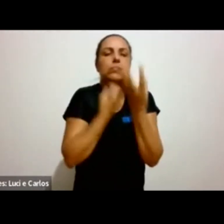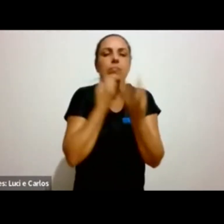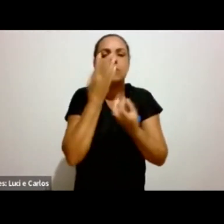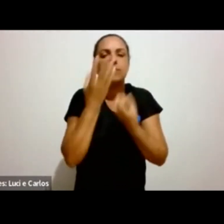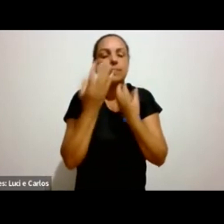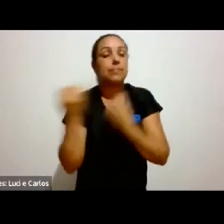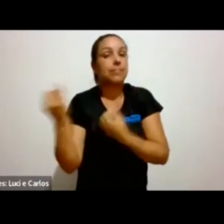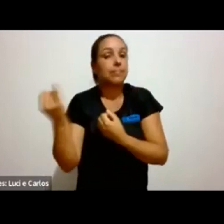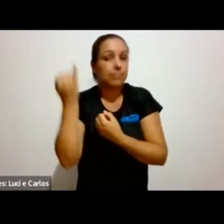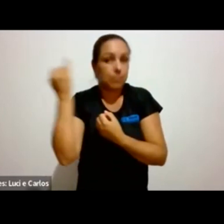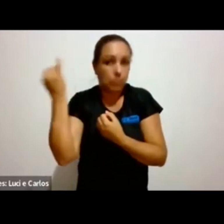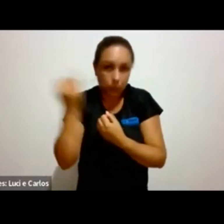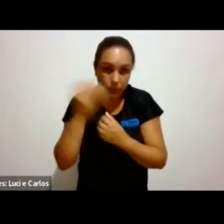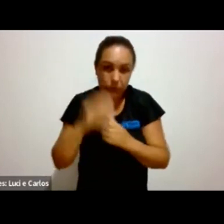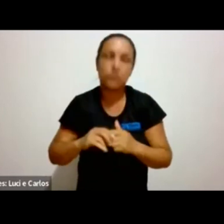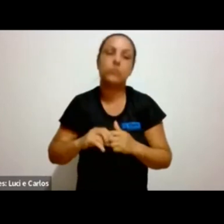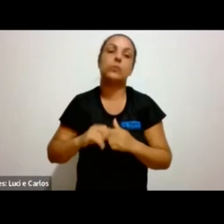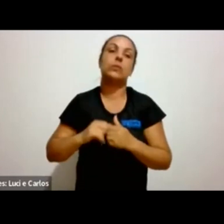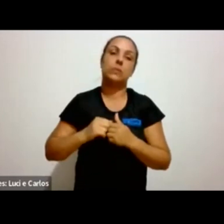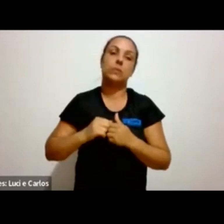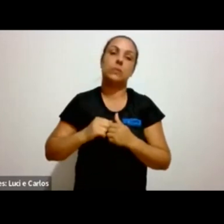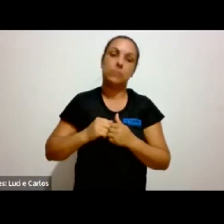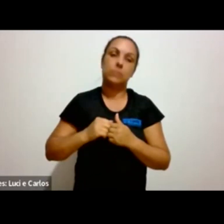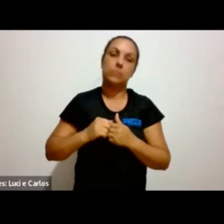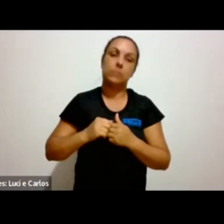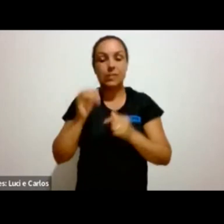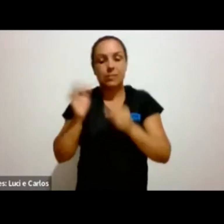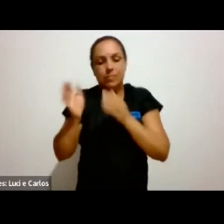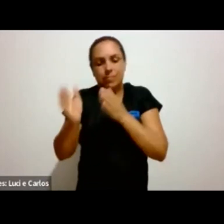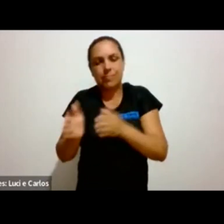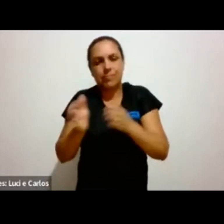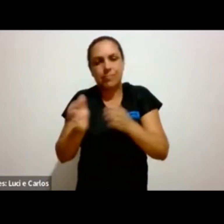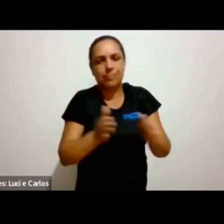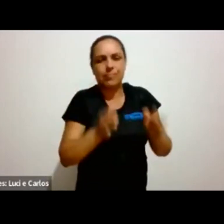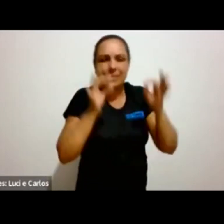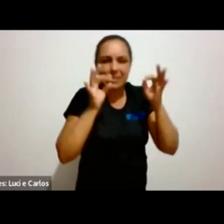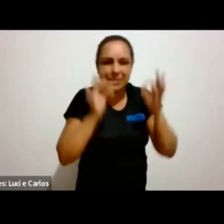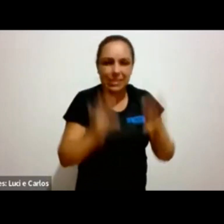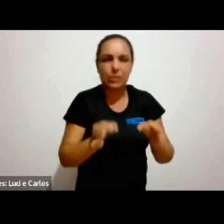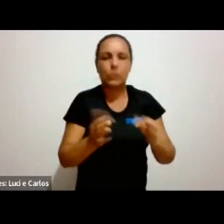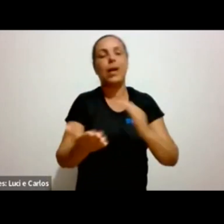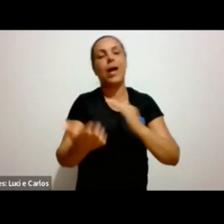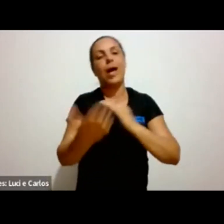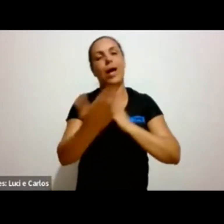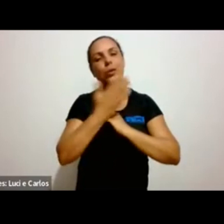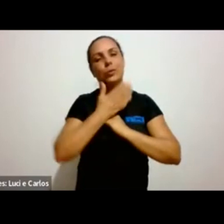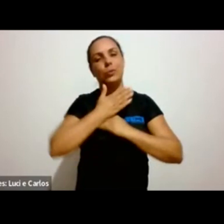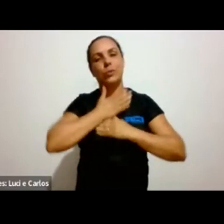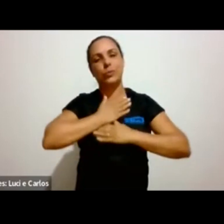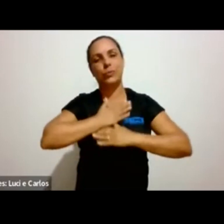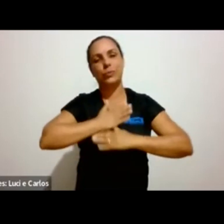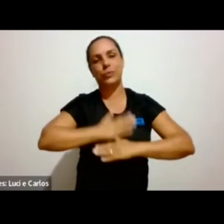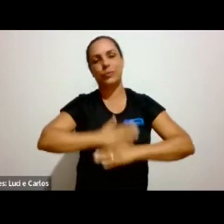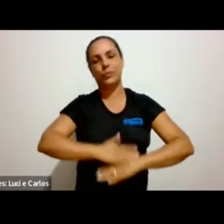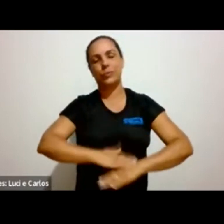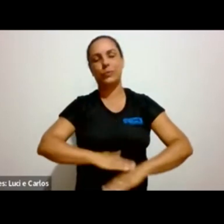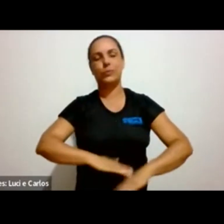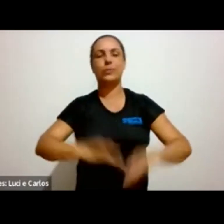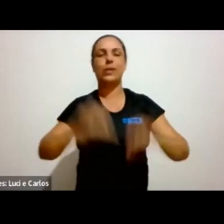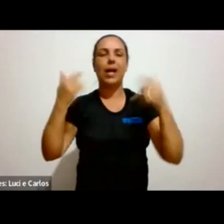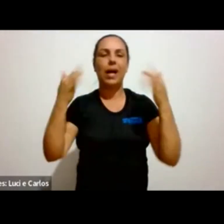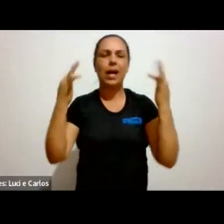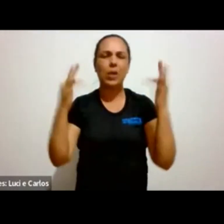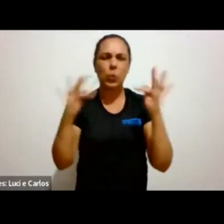completa. E quando ela é praticada corretamente, ela ajuda a liberar o ser humano das suas